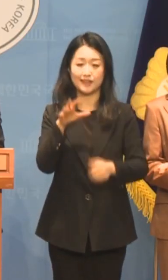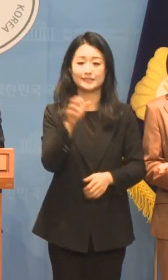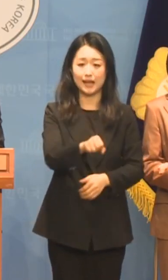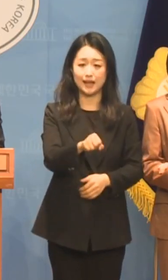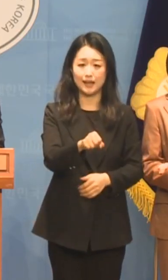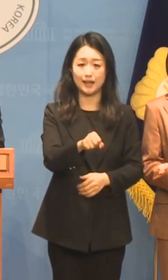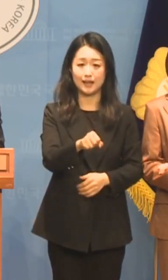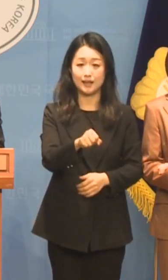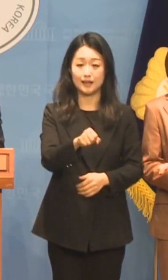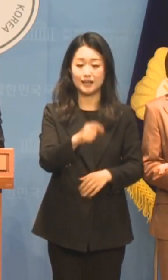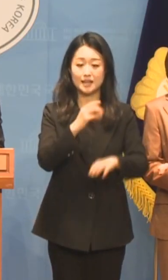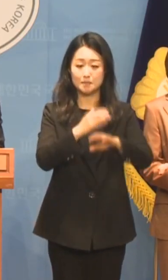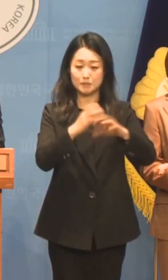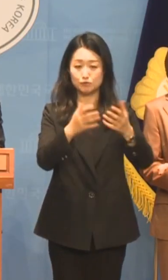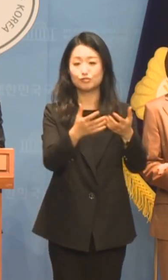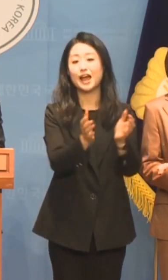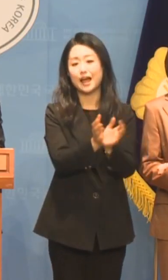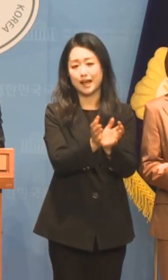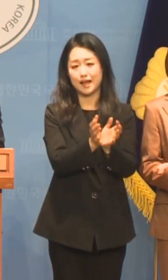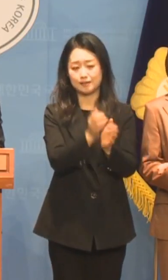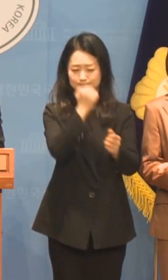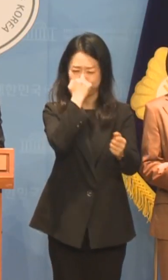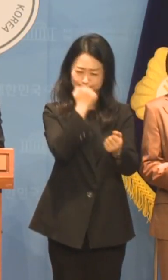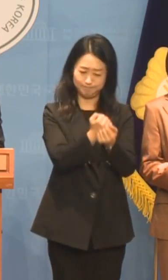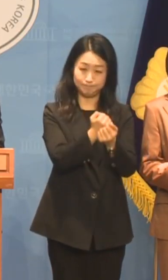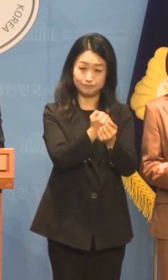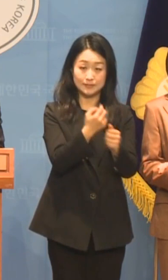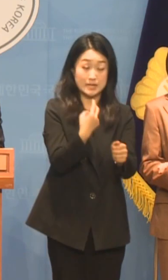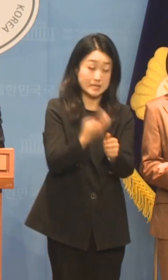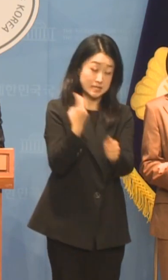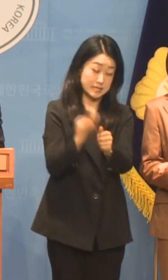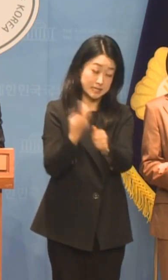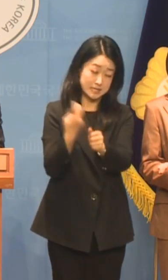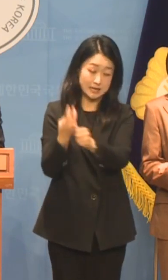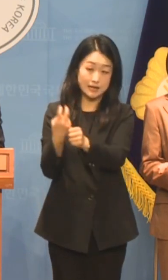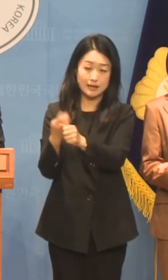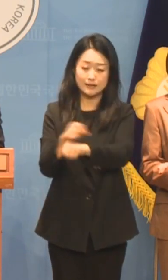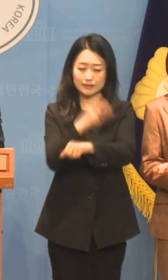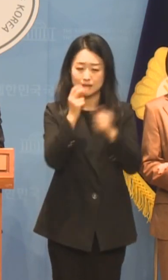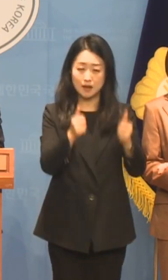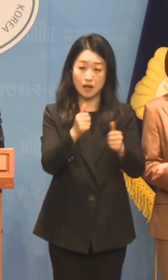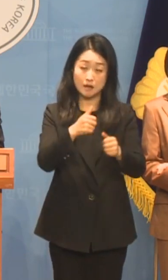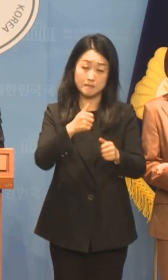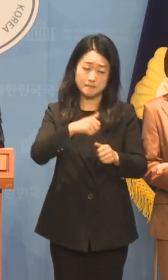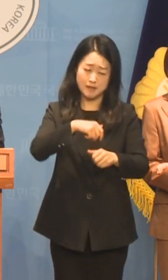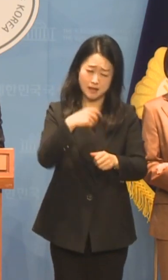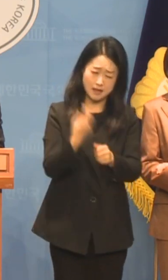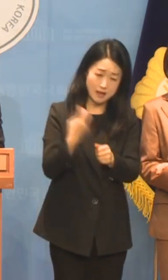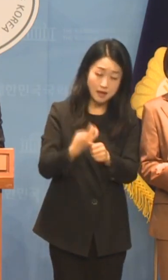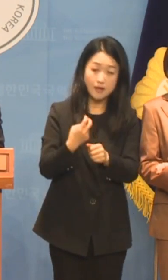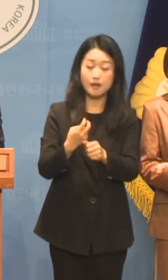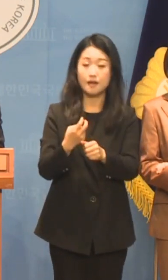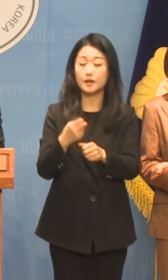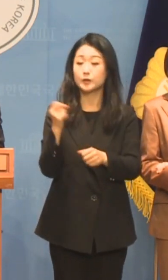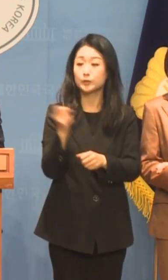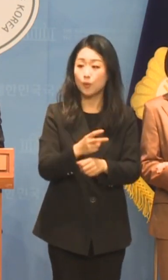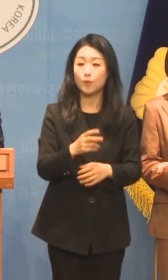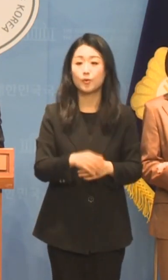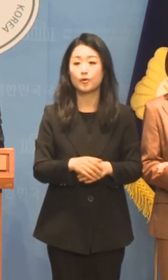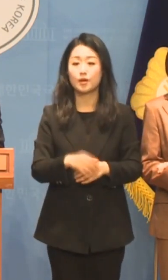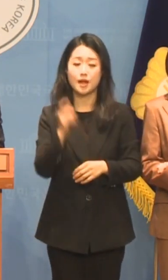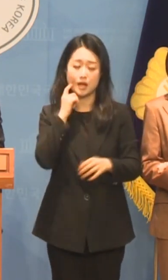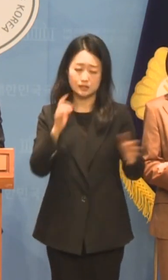장악한 민주당의 억지 줄탄핵, 특검 남발, 거짓